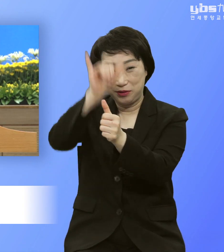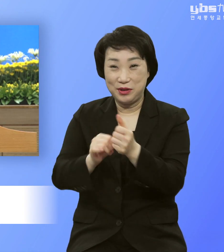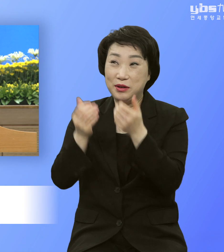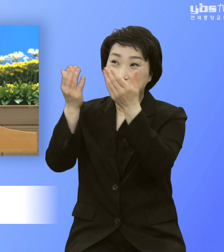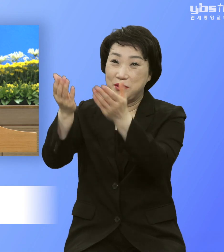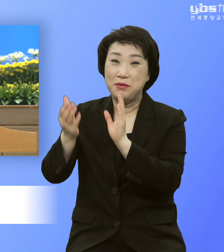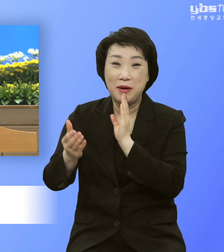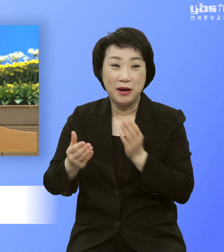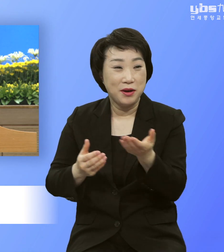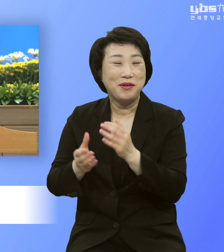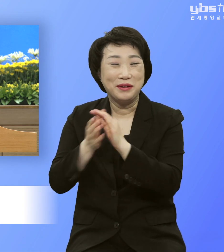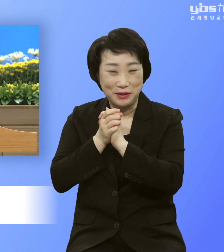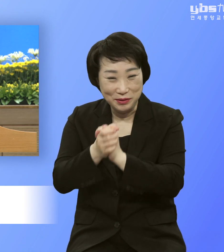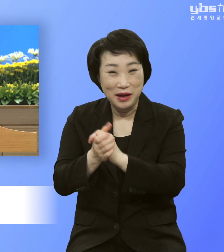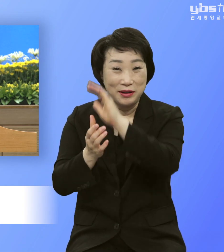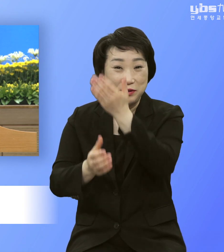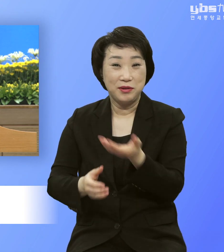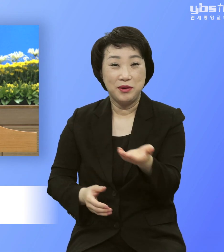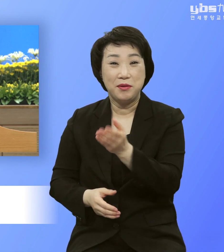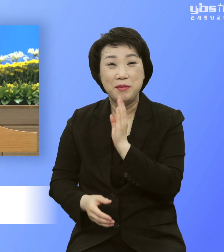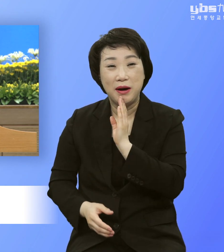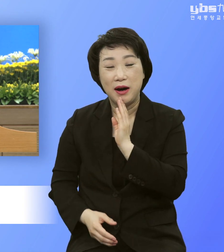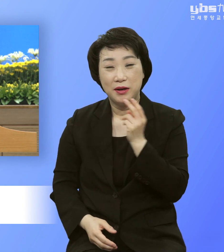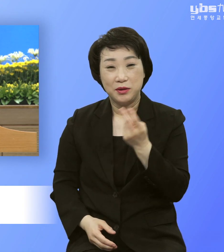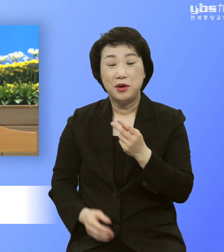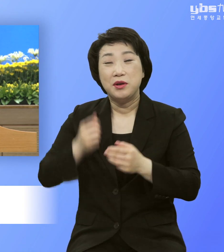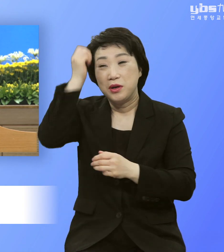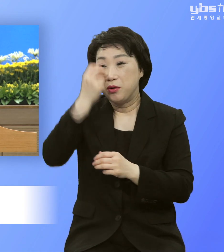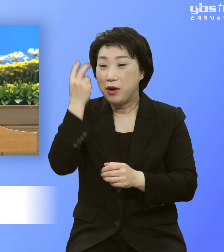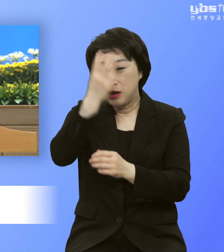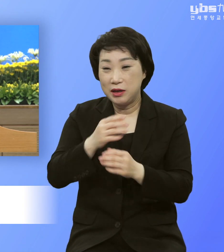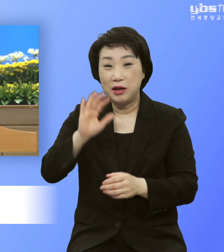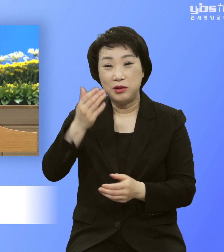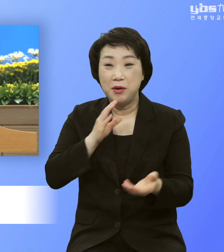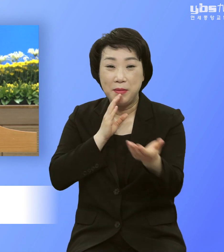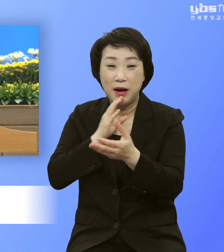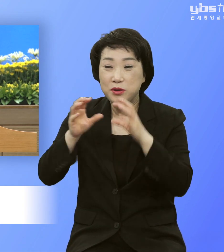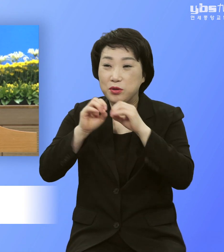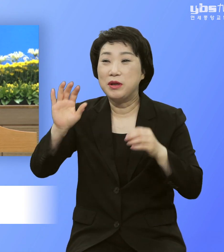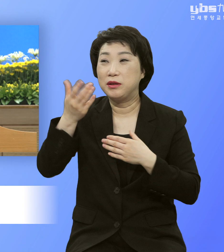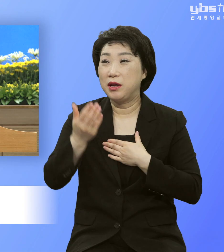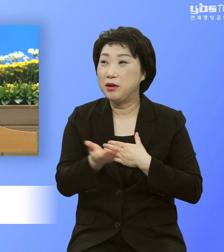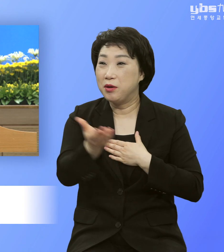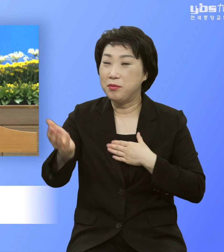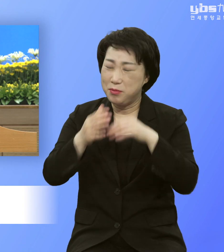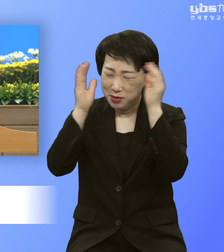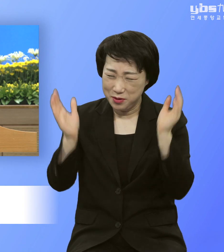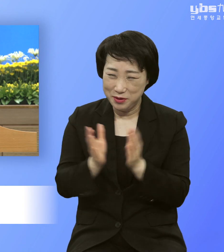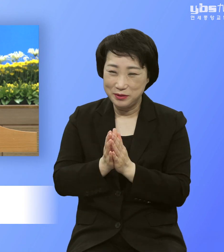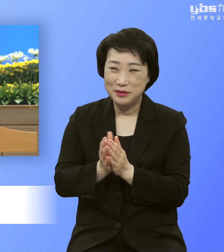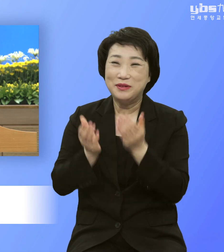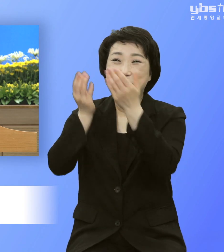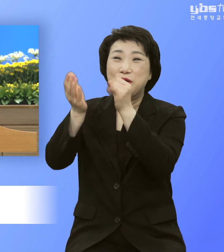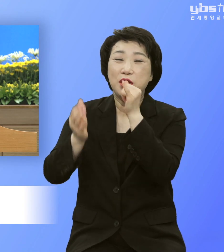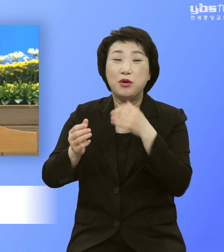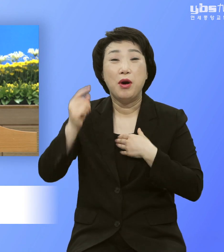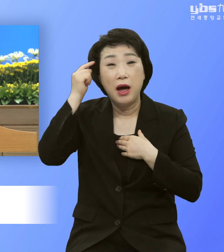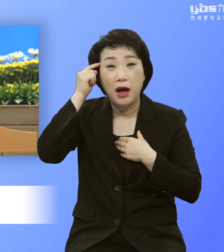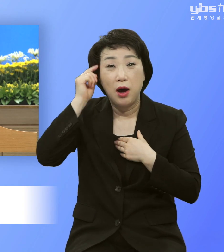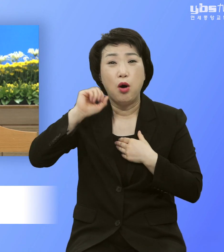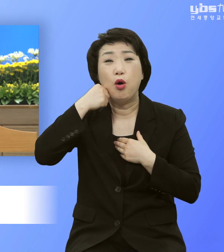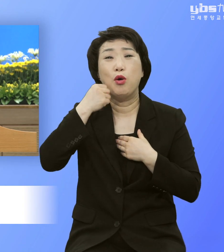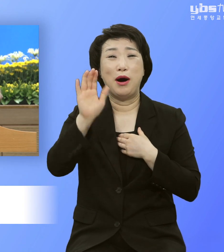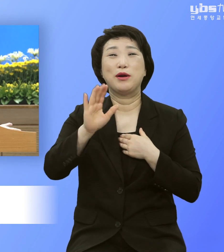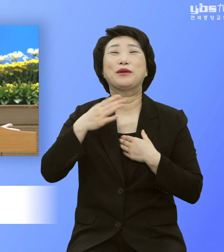충성도 하게 하고 기도도 하게 하고 영혼관리도 하게 하고 전도도 하게 하고 다 이렇게 하는 것은 억지가